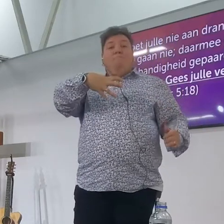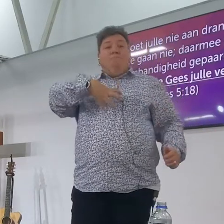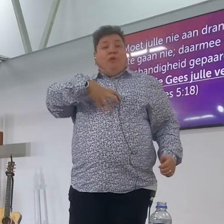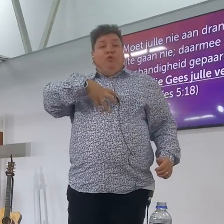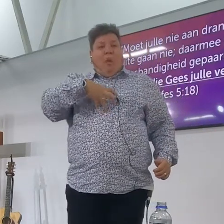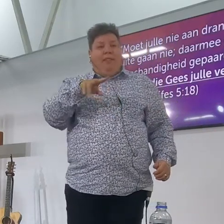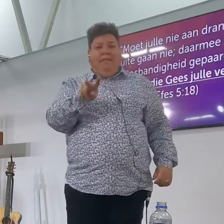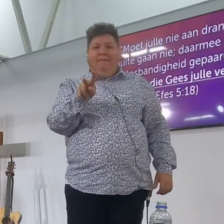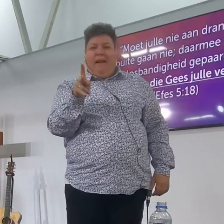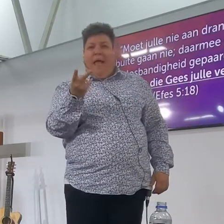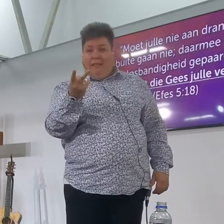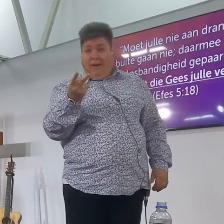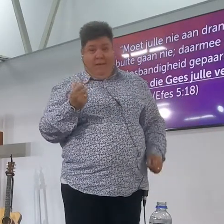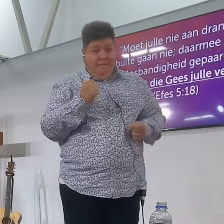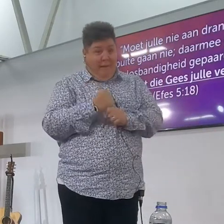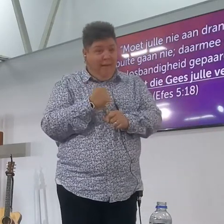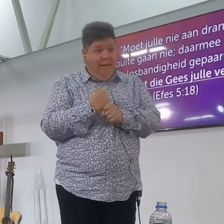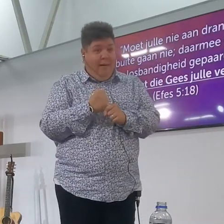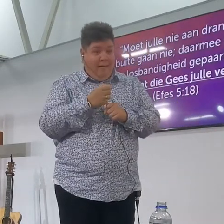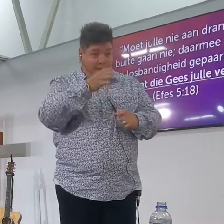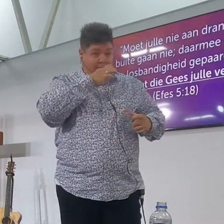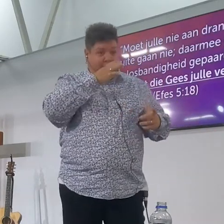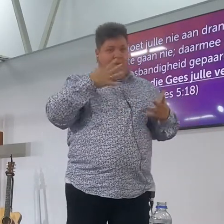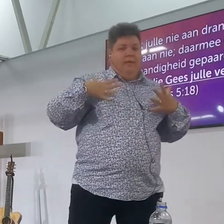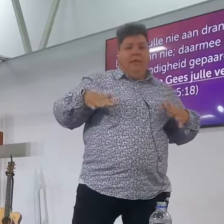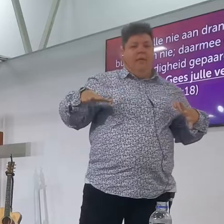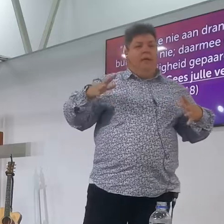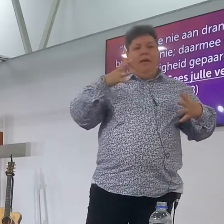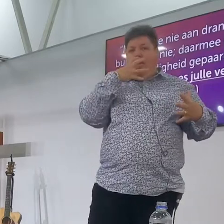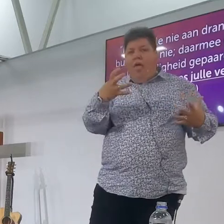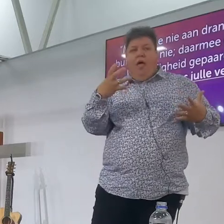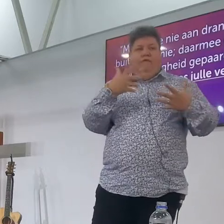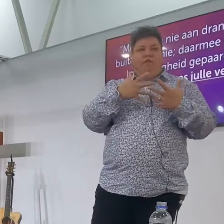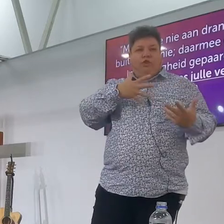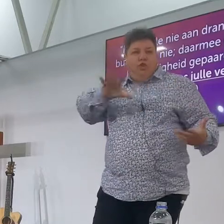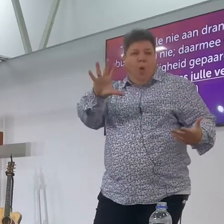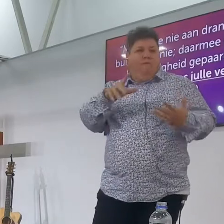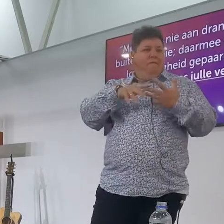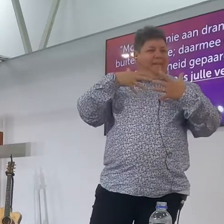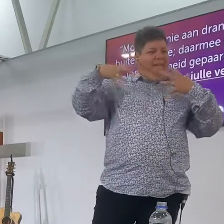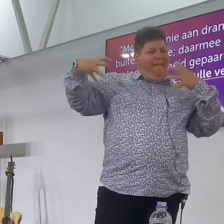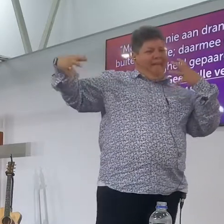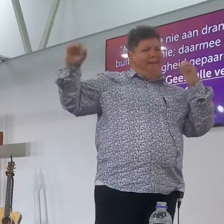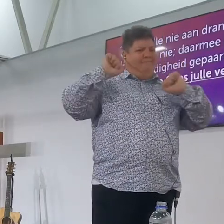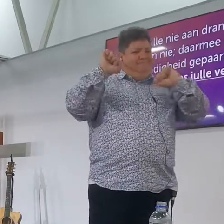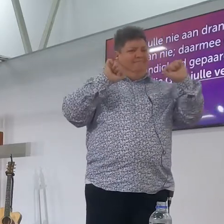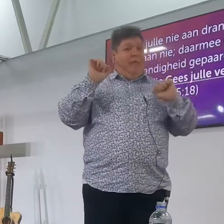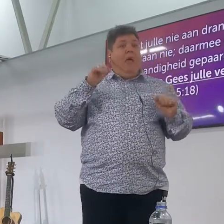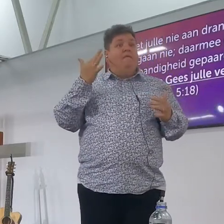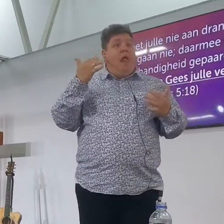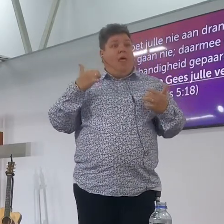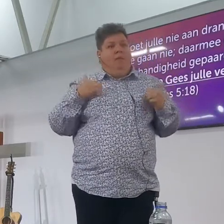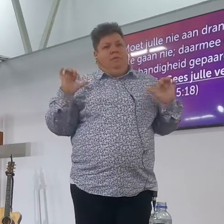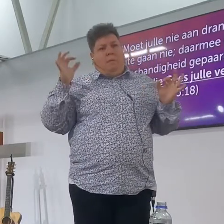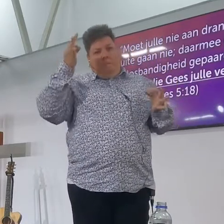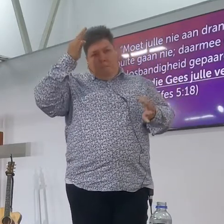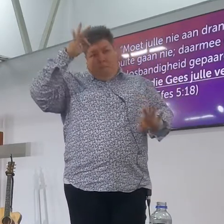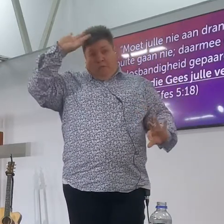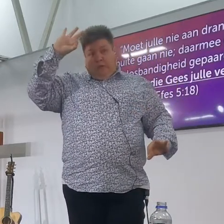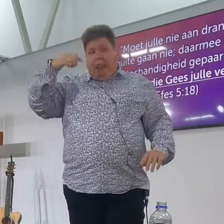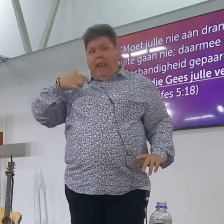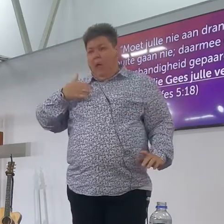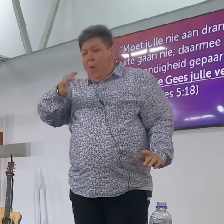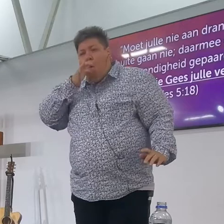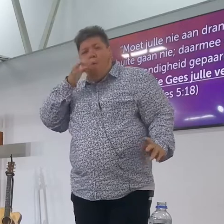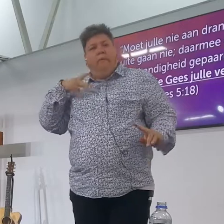Nee? Het julle al 'n dronk ou gesien? Het julle ordentlike ou gesien? 'N ou met goeie karakter, met integriteit, as hy twee te veel wijntjies in het,